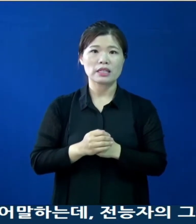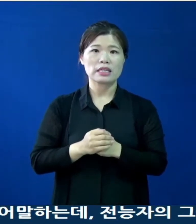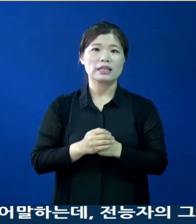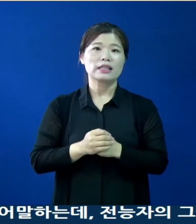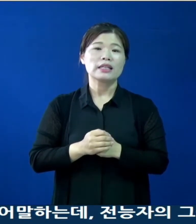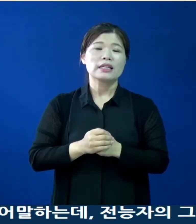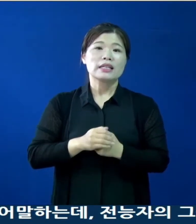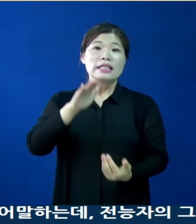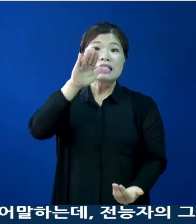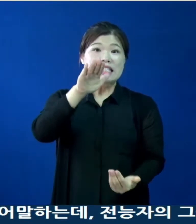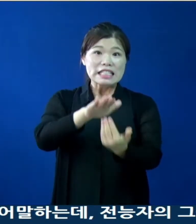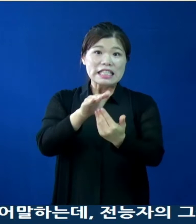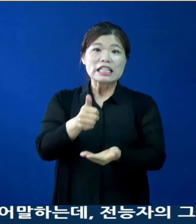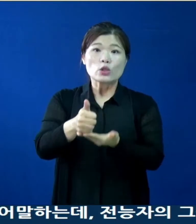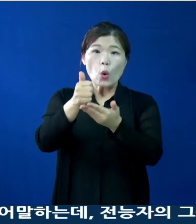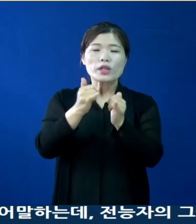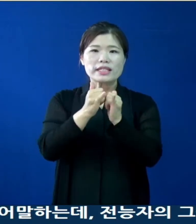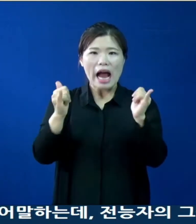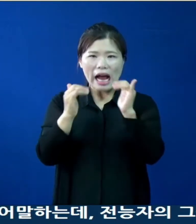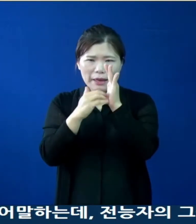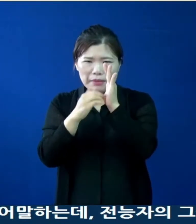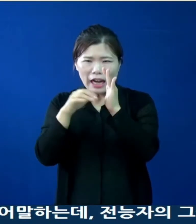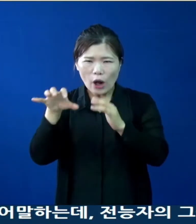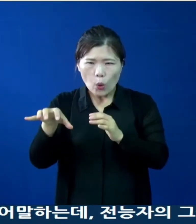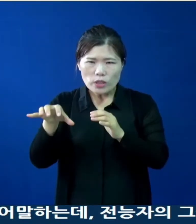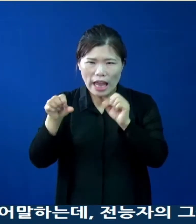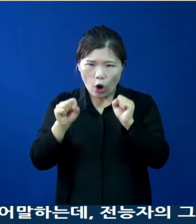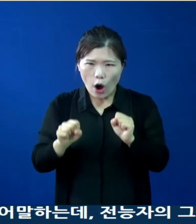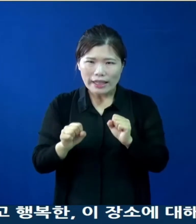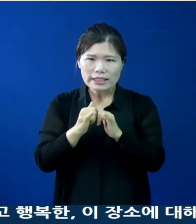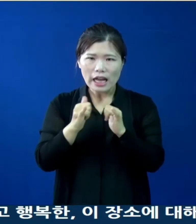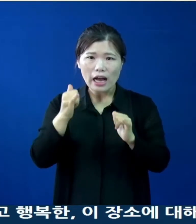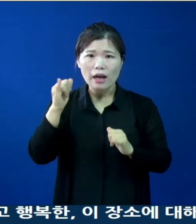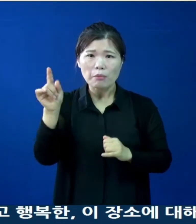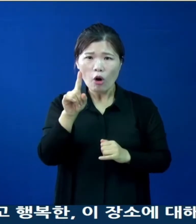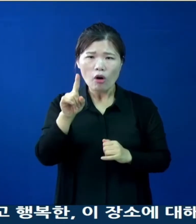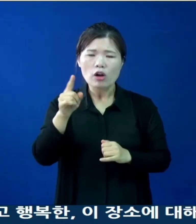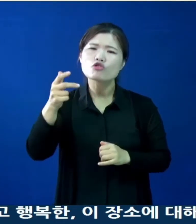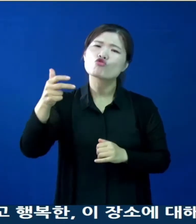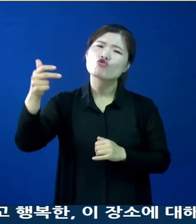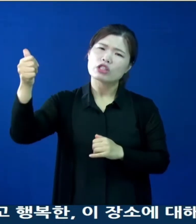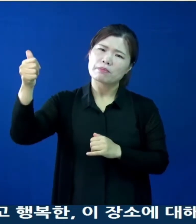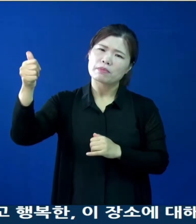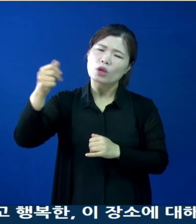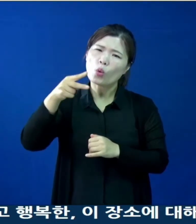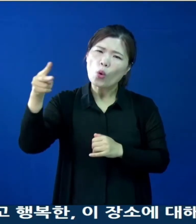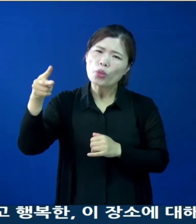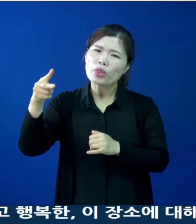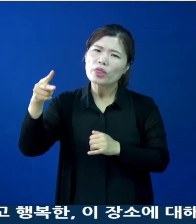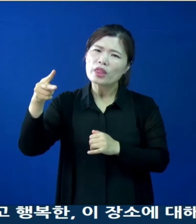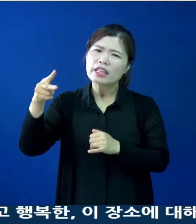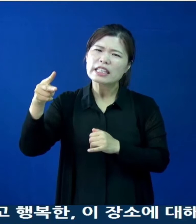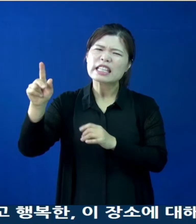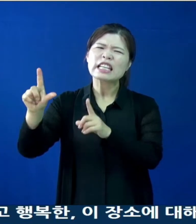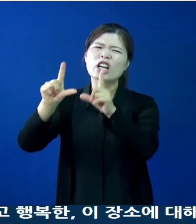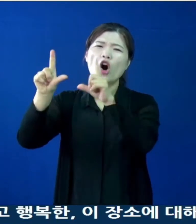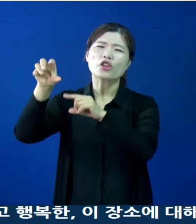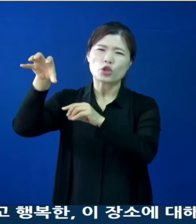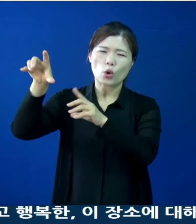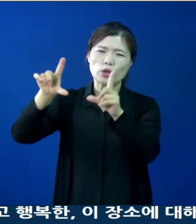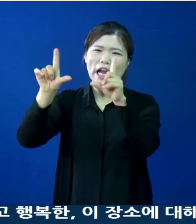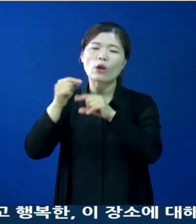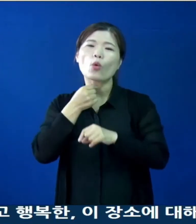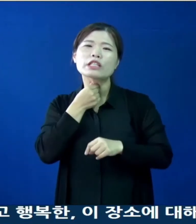곳에 거하는 자는 주님을 거처로 살고 싶어하는 수많은 하나님의